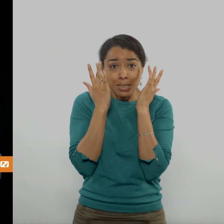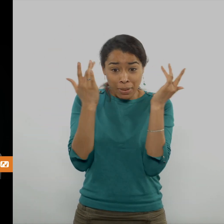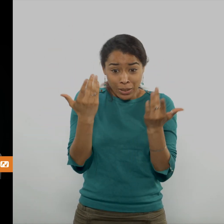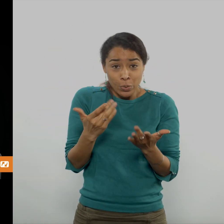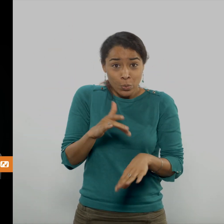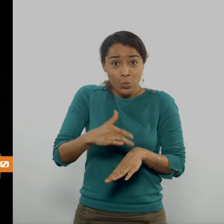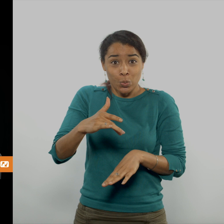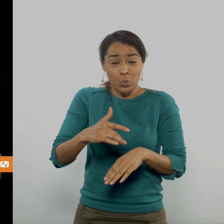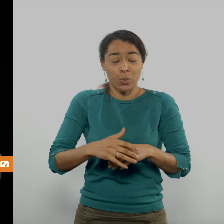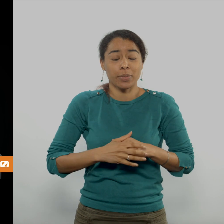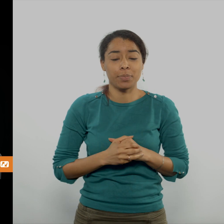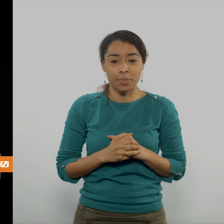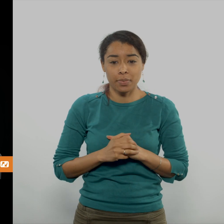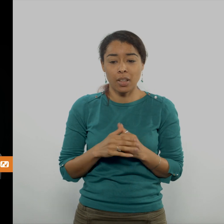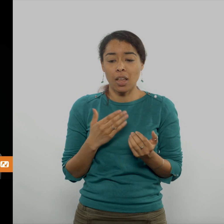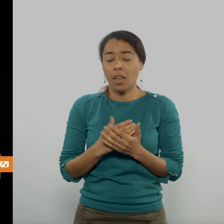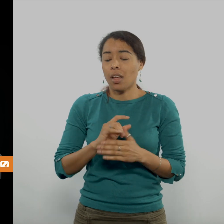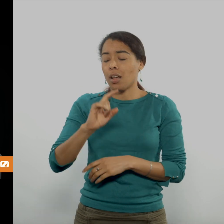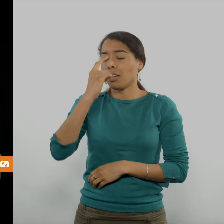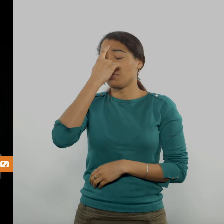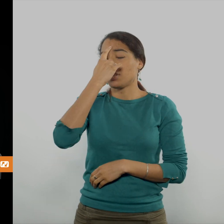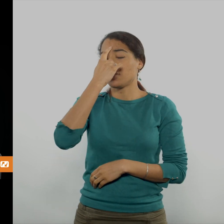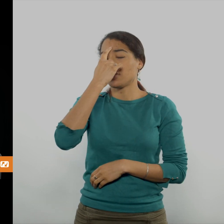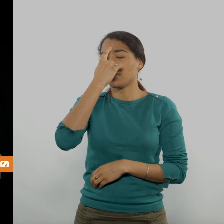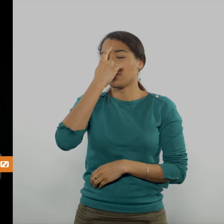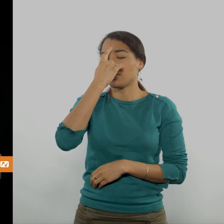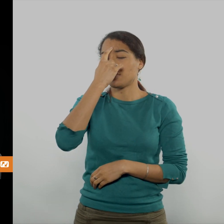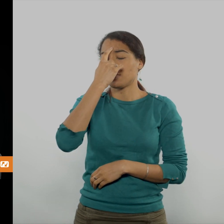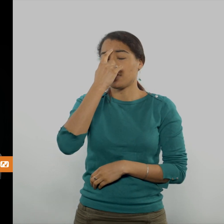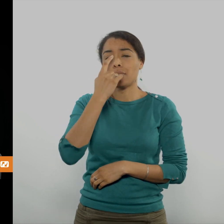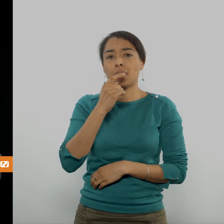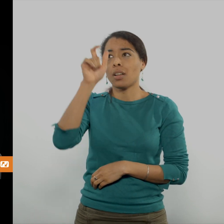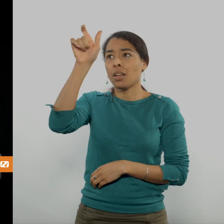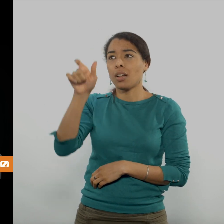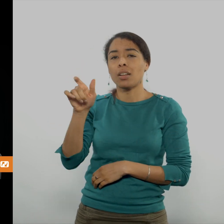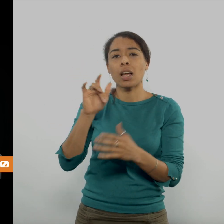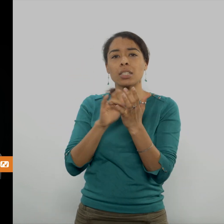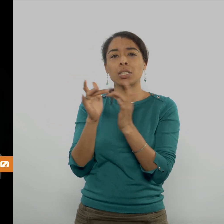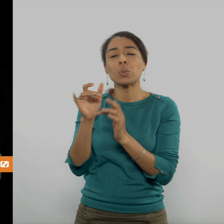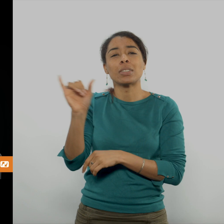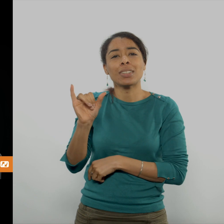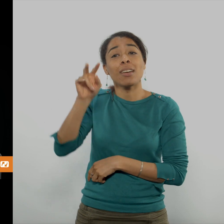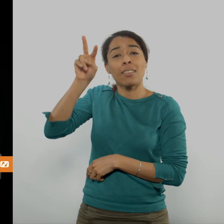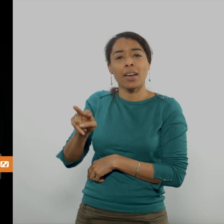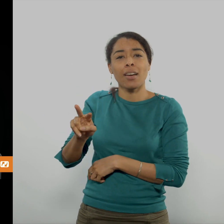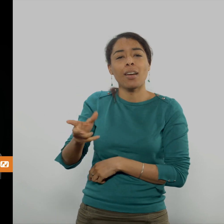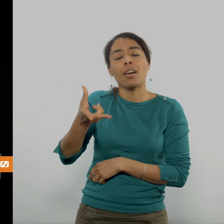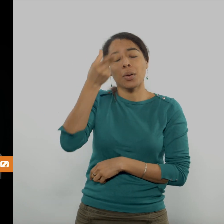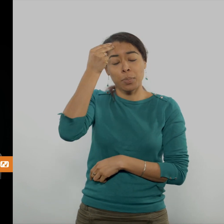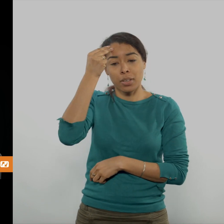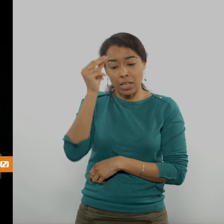vécu. À partir de là, j'étais conscient en fait de qui était Jésus et du